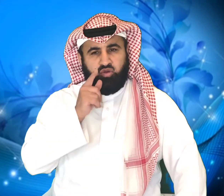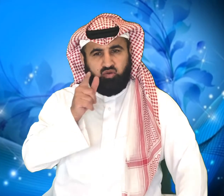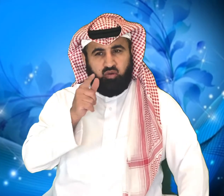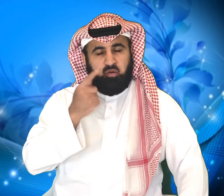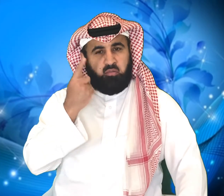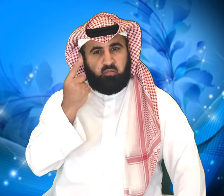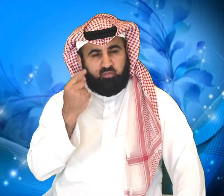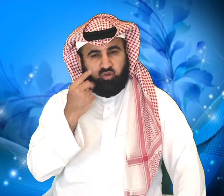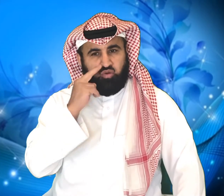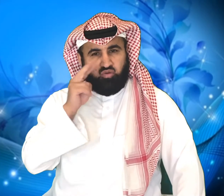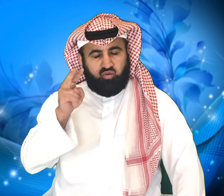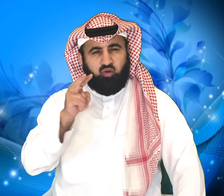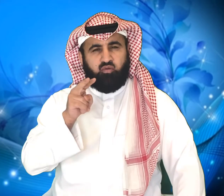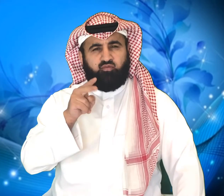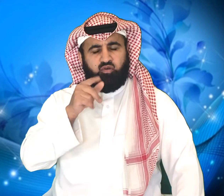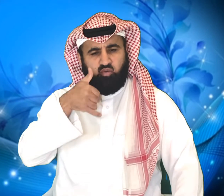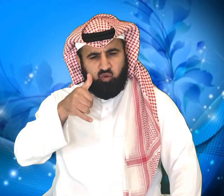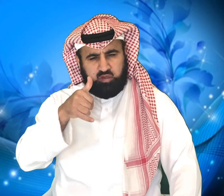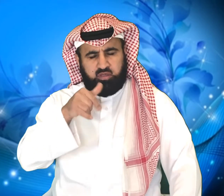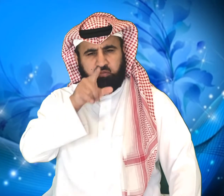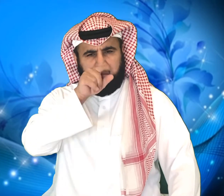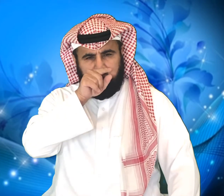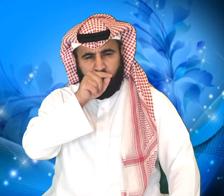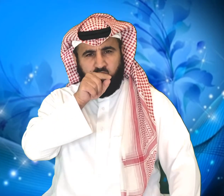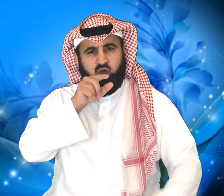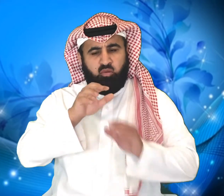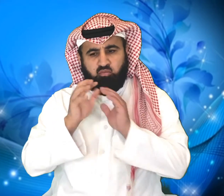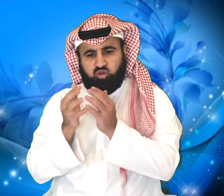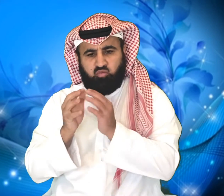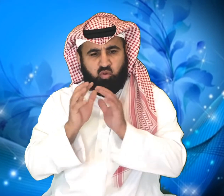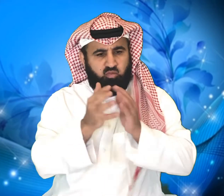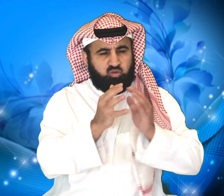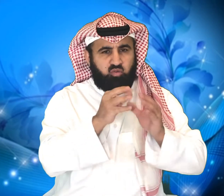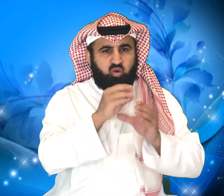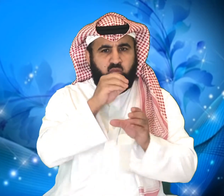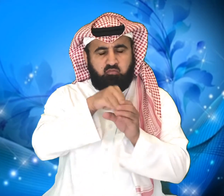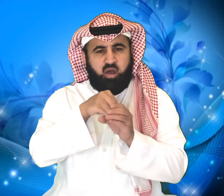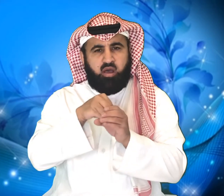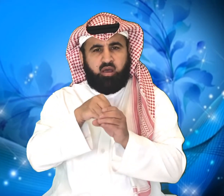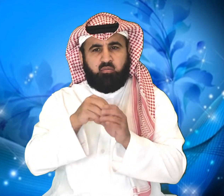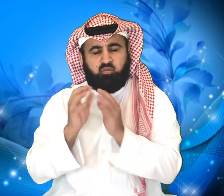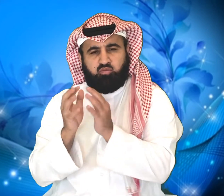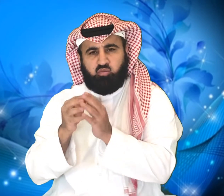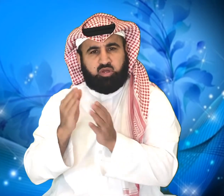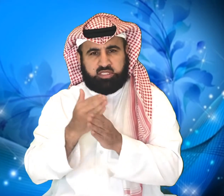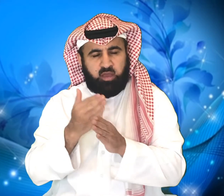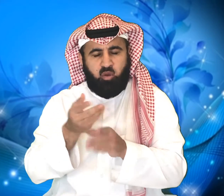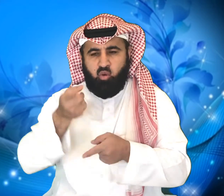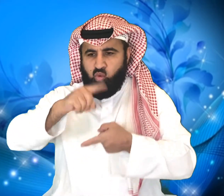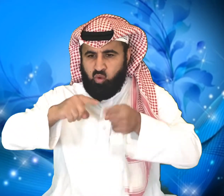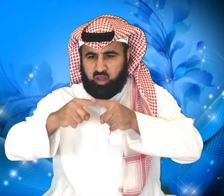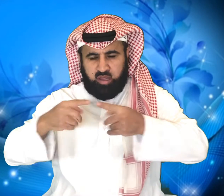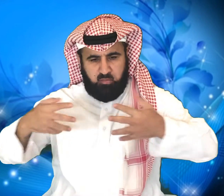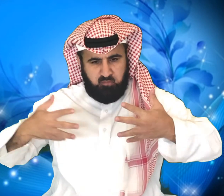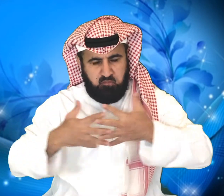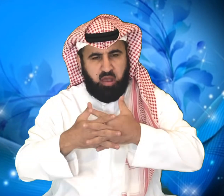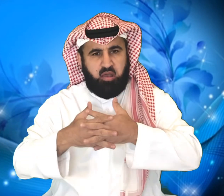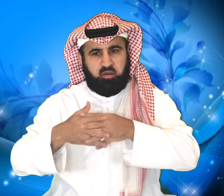ومن الصور المشرقة لوسائل التواصل الاجتماعي إنشاء مجموعات عبر هذه الوسائل لتعزيز صلة الرحم بين